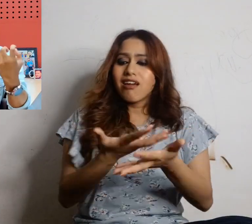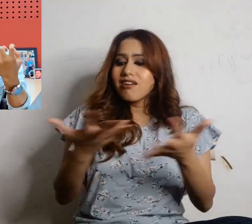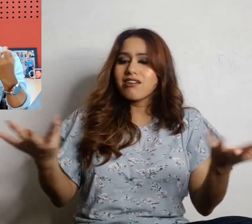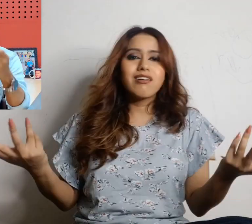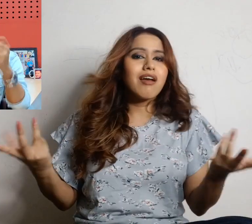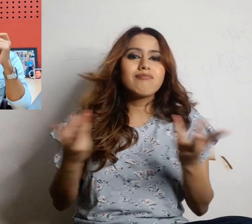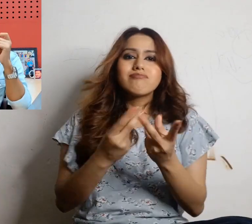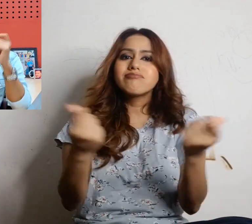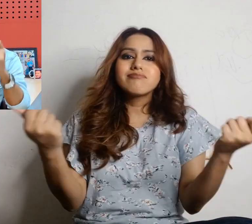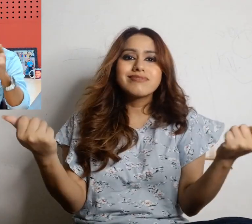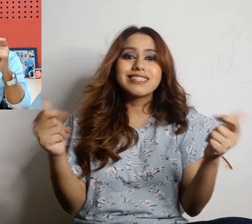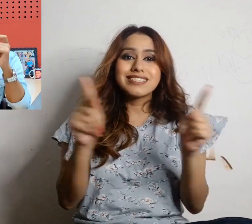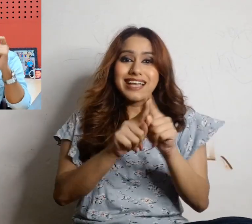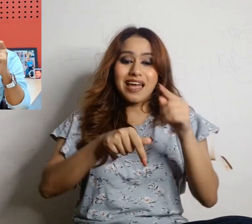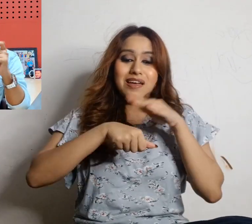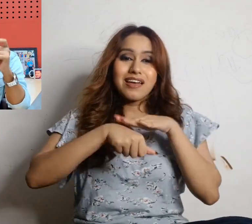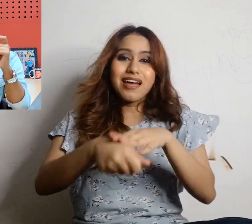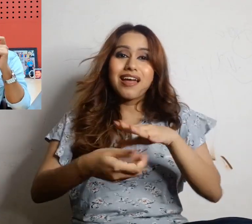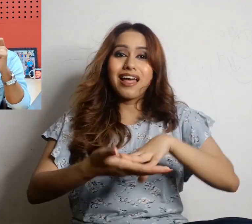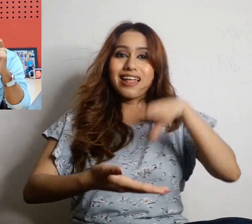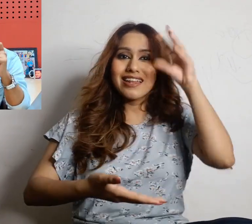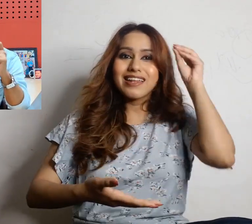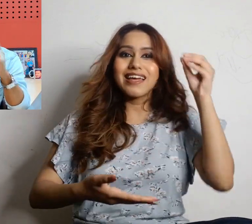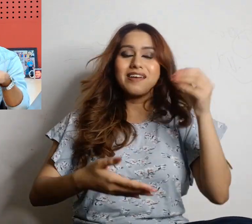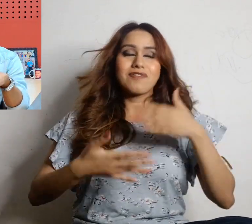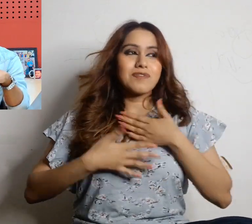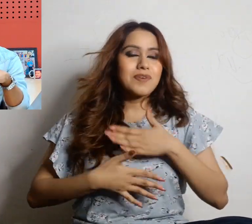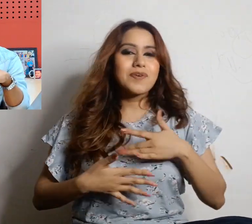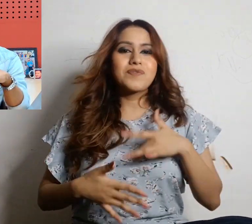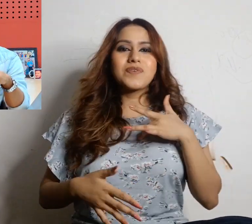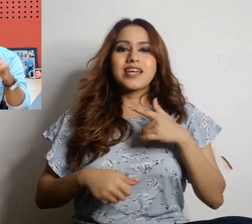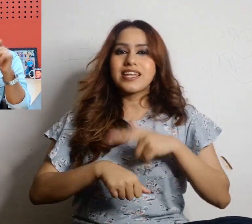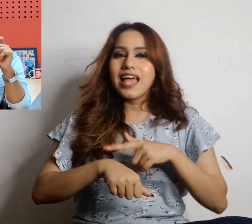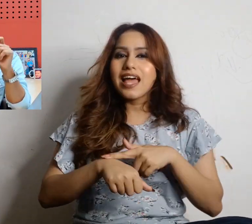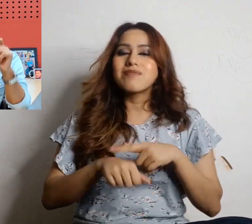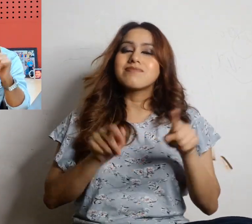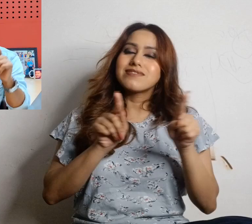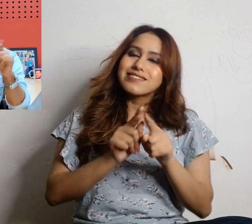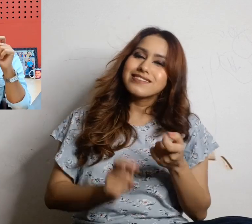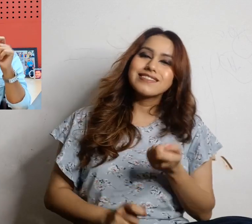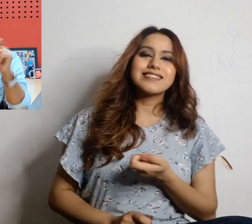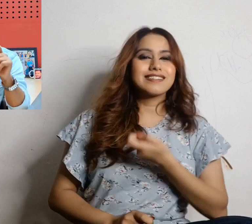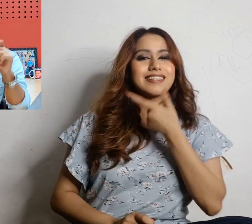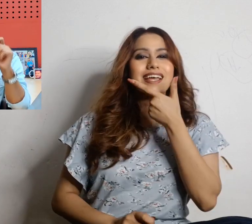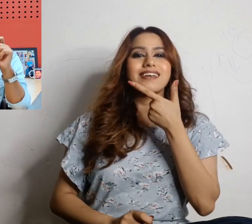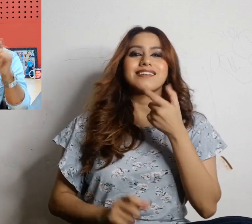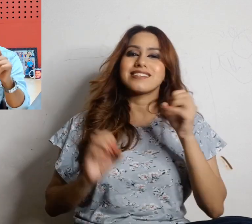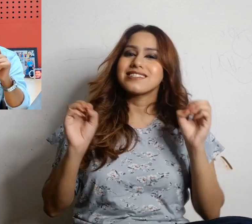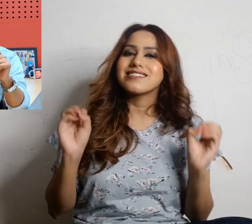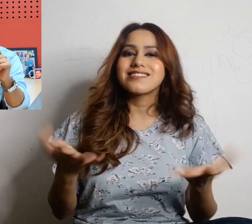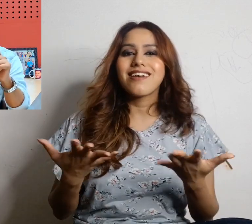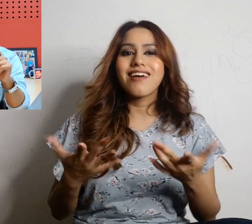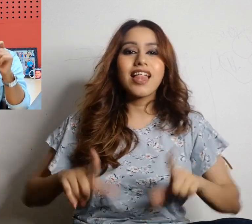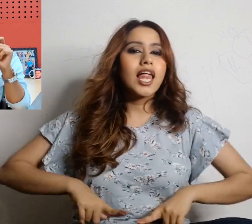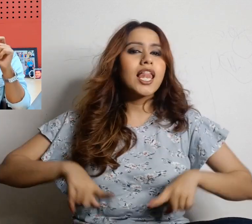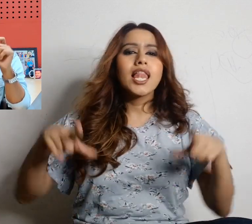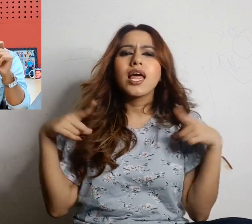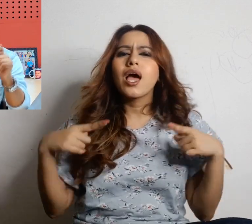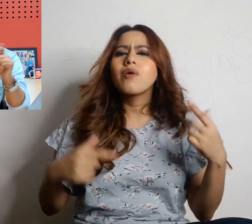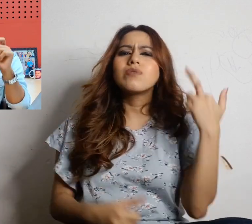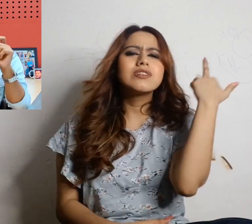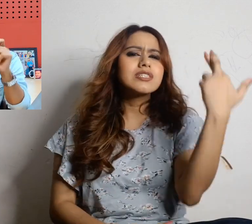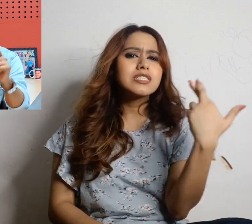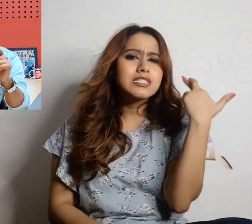नहीं करेगा। ये एक्सपीरियंसेस मैटर करेंगे जो हम यहां से लेकर के जाएंगे। तो अपनी जिंदगी के हर पल में मुस्कुराना शुरू कीजिए। जिंदगी